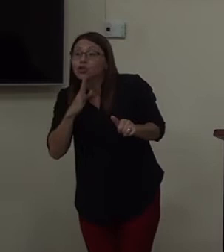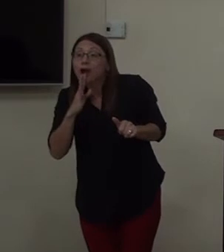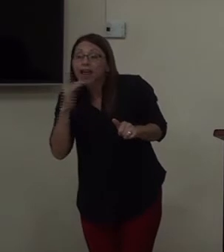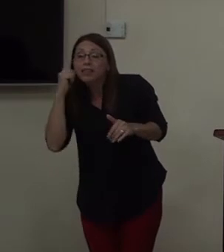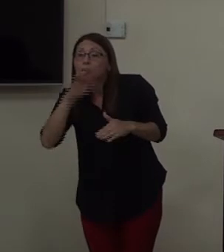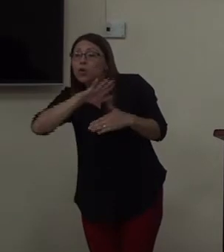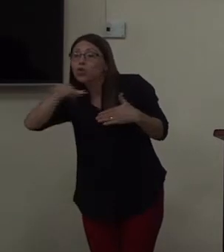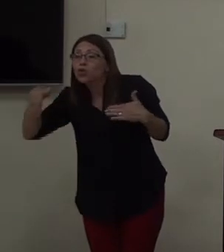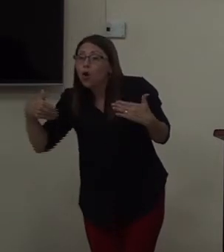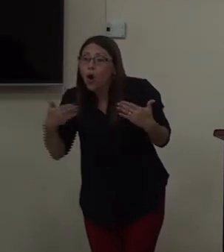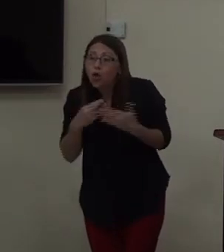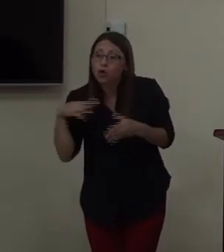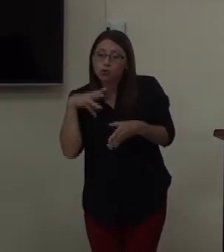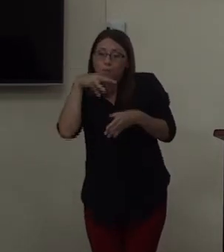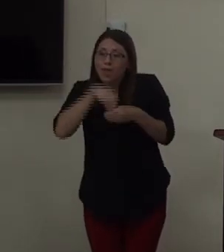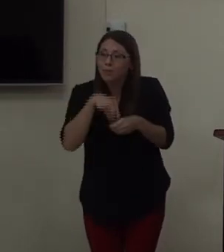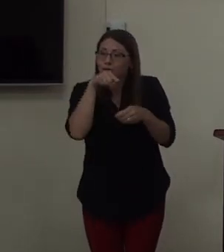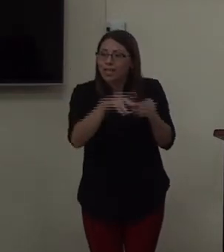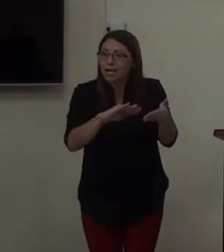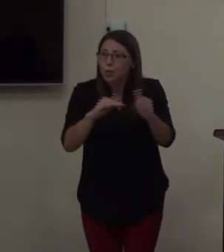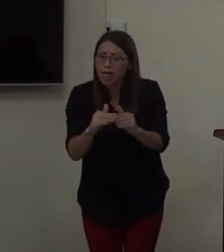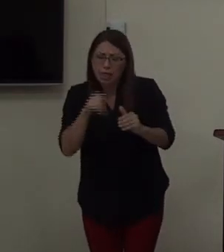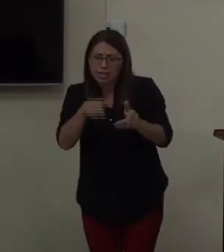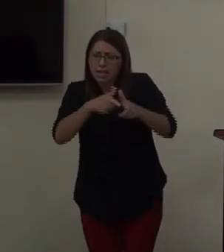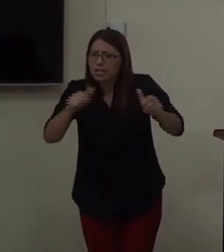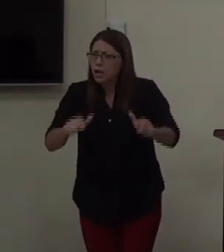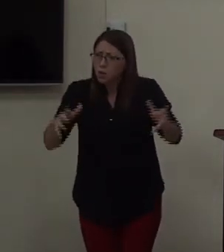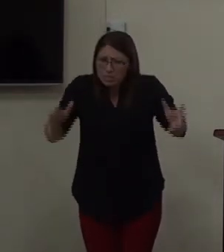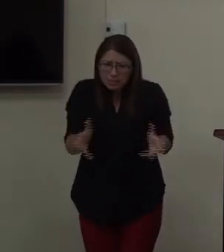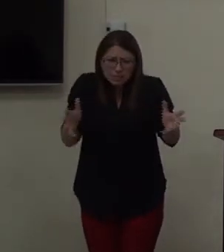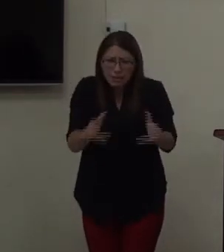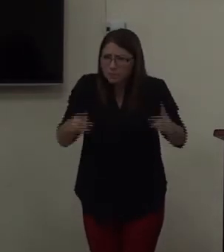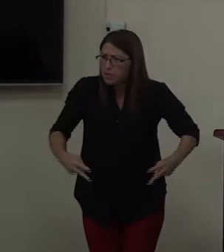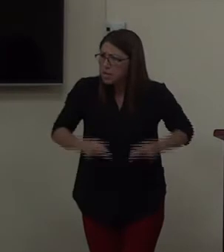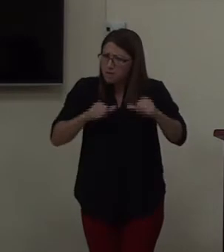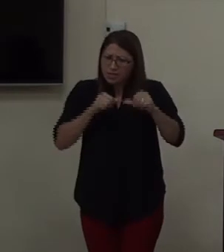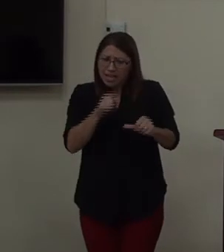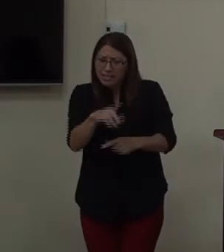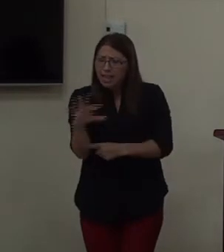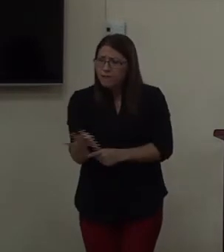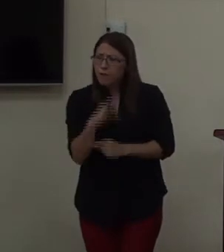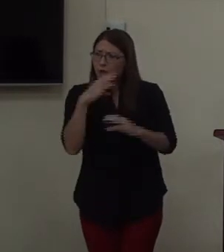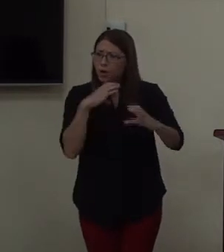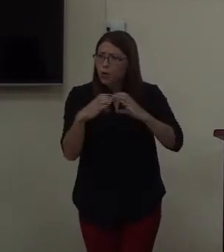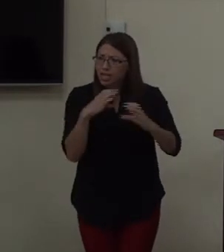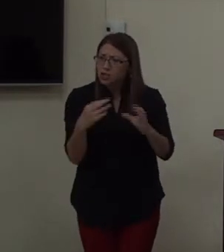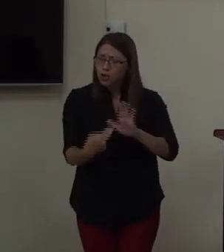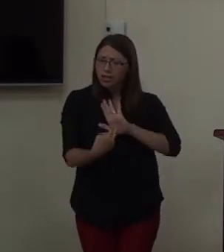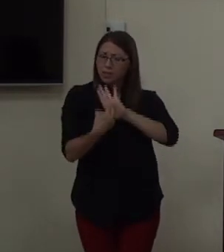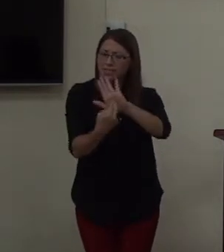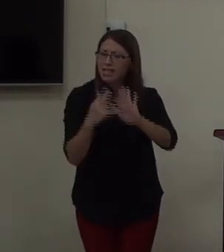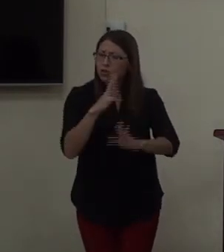la comunidad, que tienen plena vitalidad, que son la vía de comunicación y de representación del mundo,